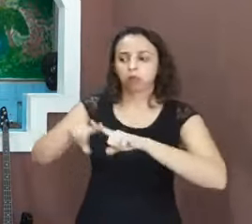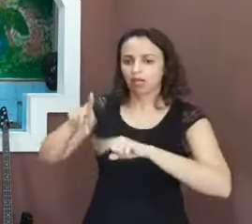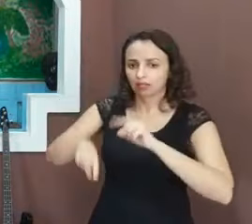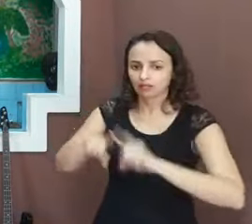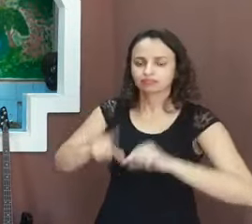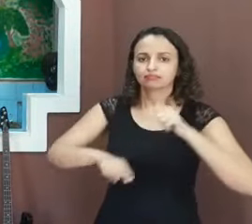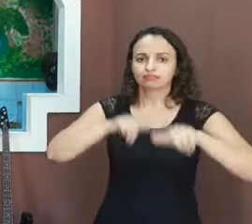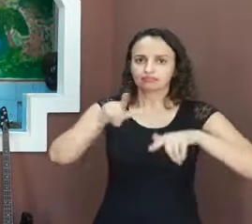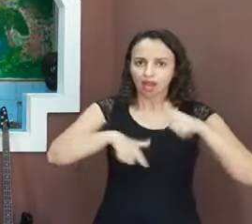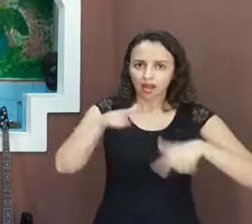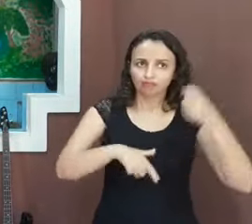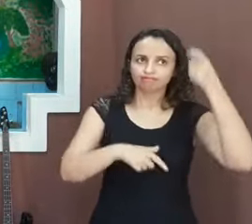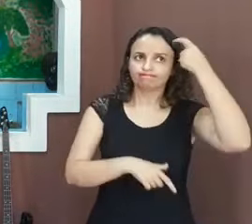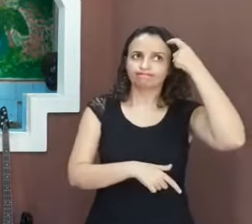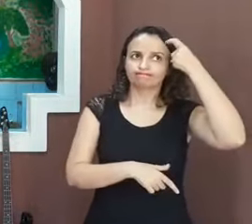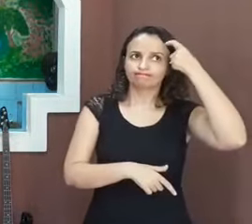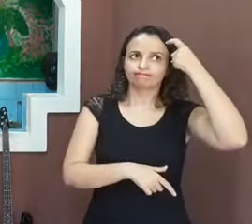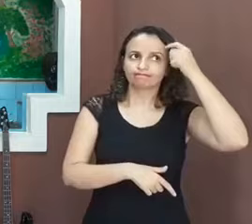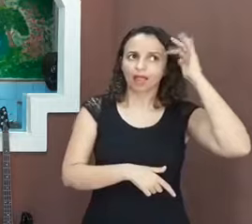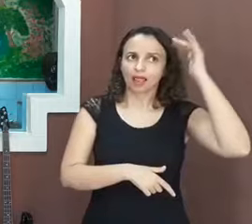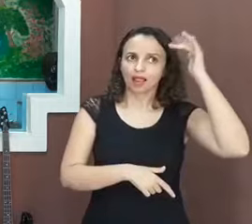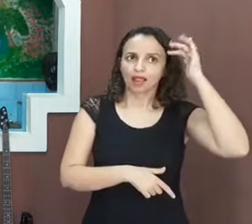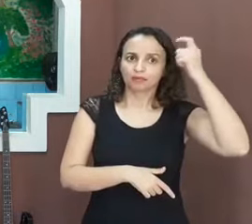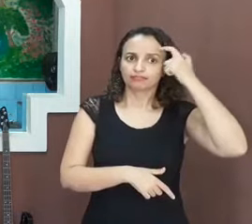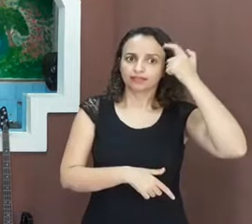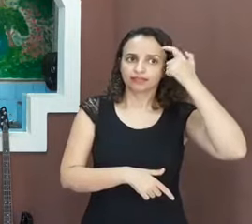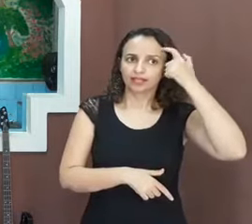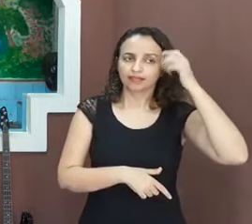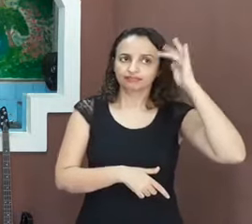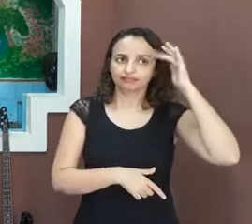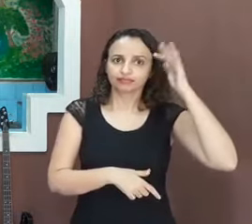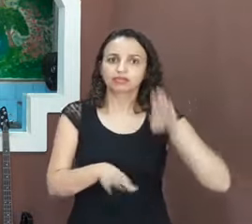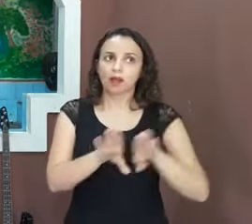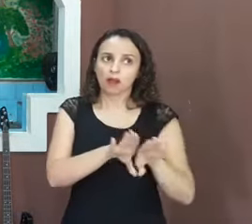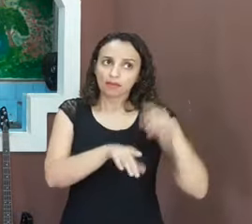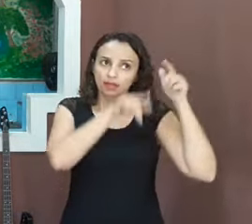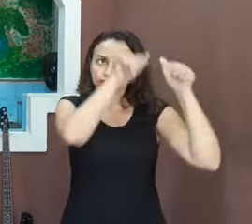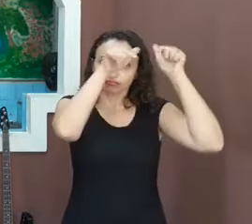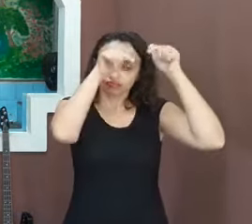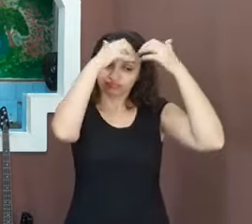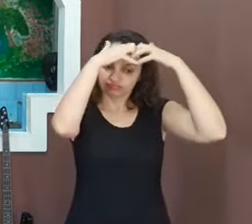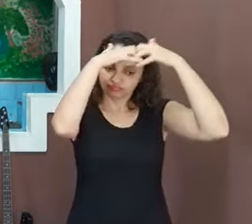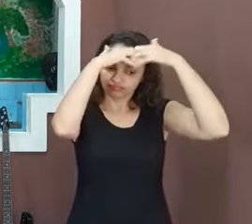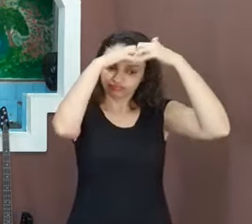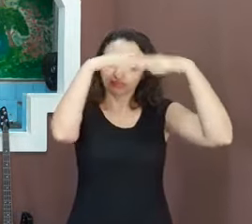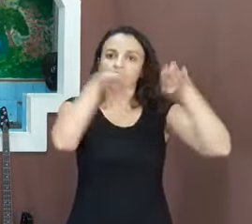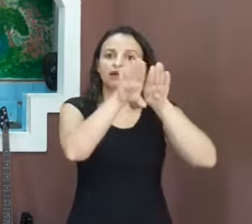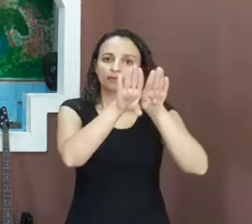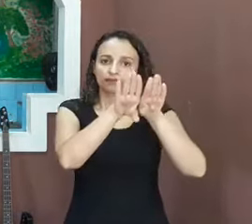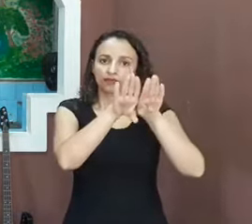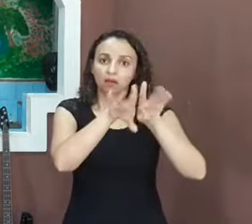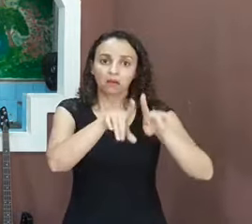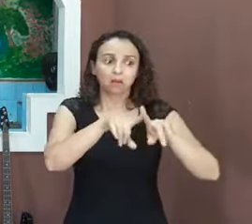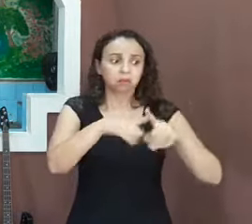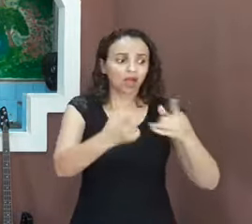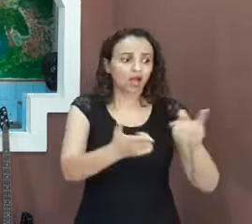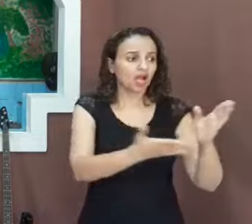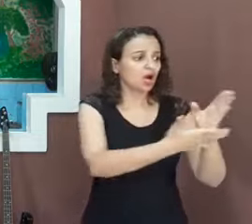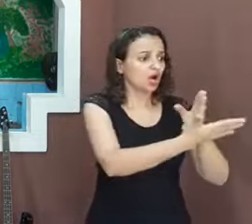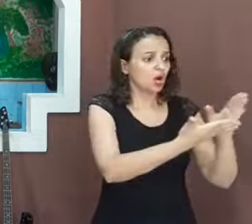produzir intelectualmente. Eu estou falando disso. Mas além de não trabalhar, olha o que eles estão fazendo, mas andam o quê?